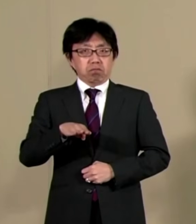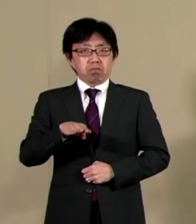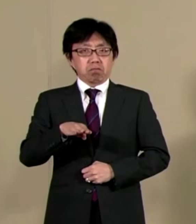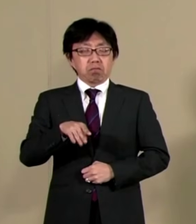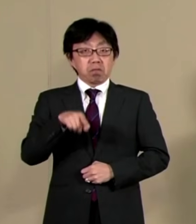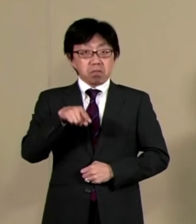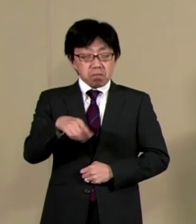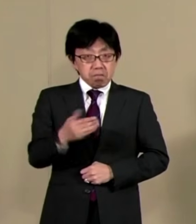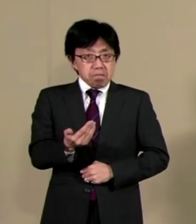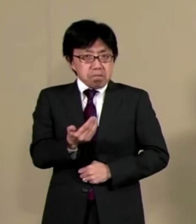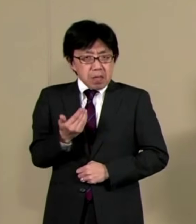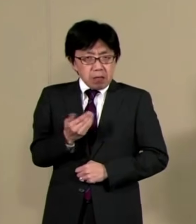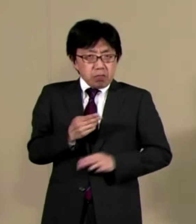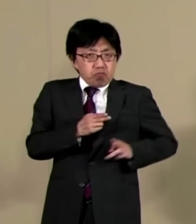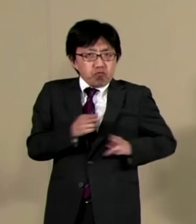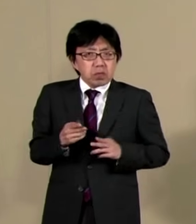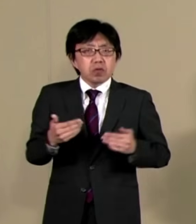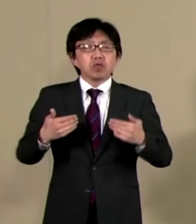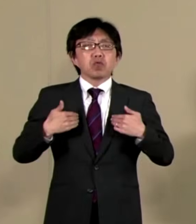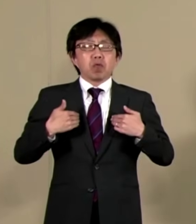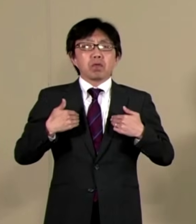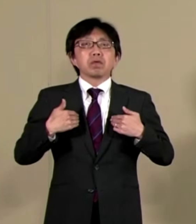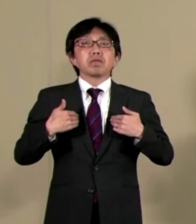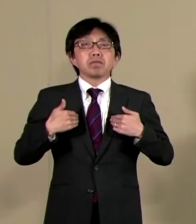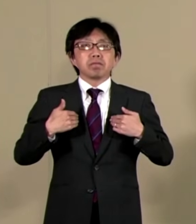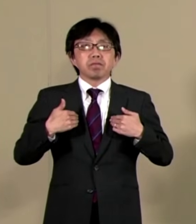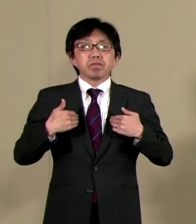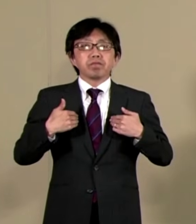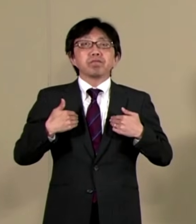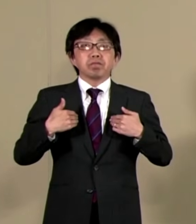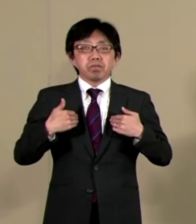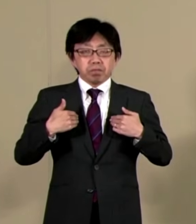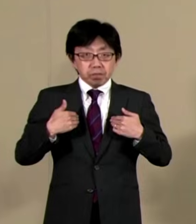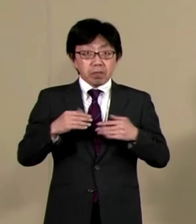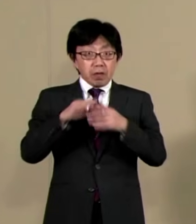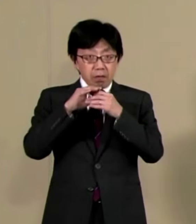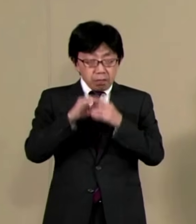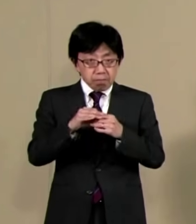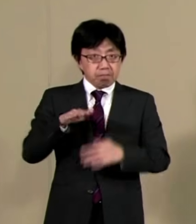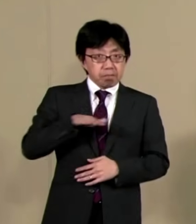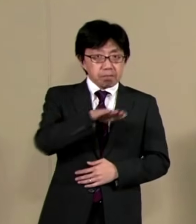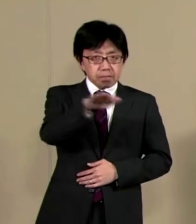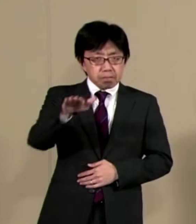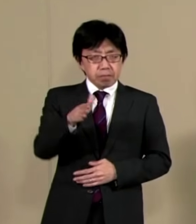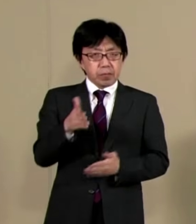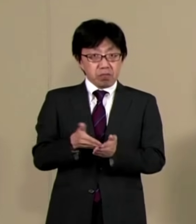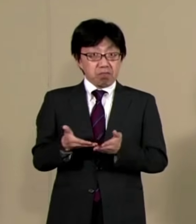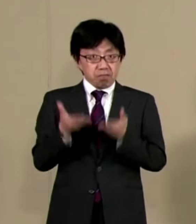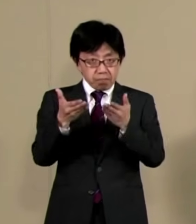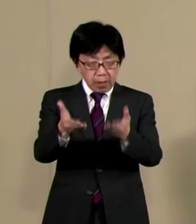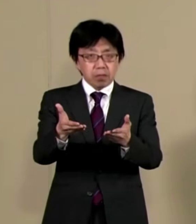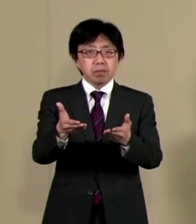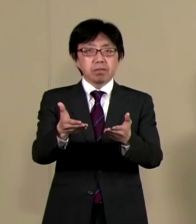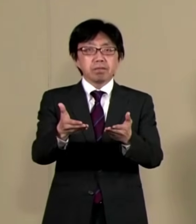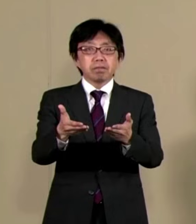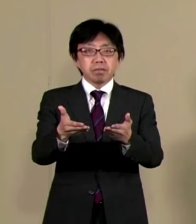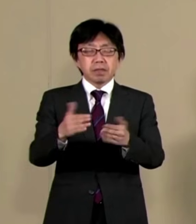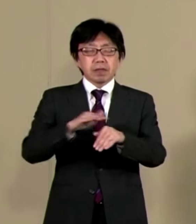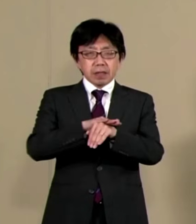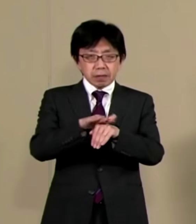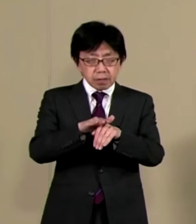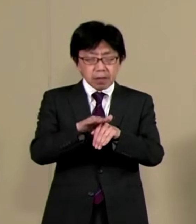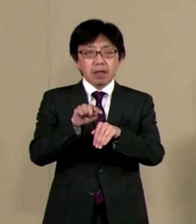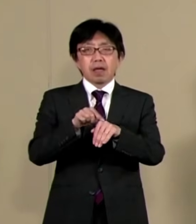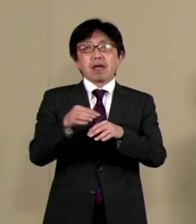を急がなければなりませんだからこそ皆さんにお伝えしておきます大事なのは